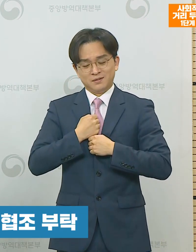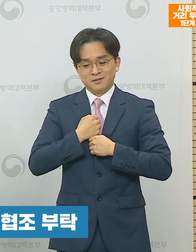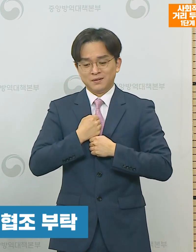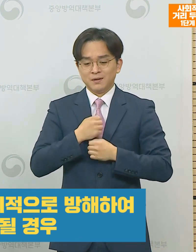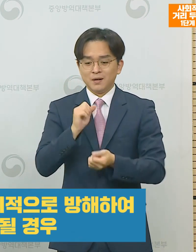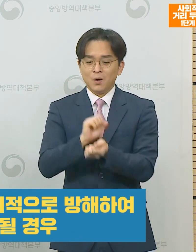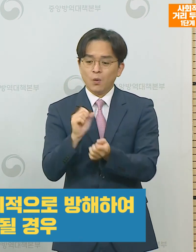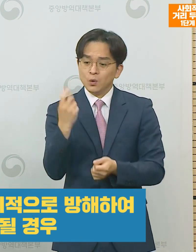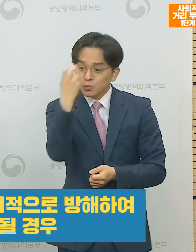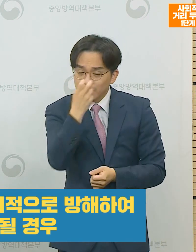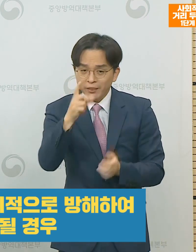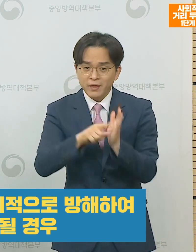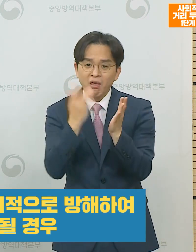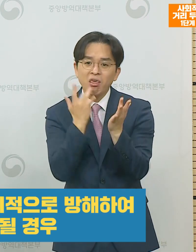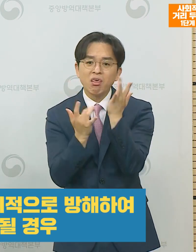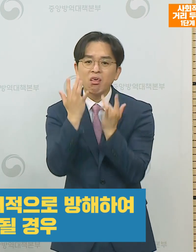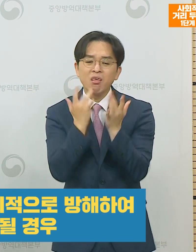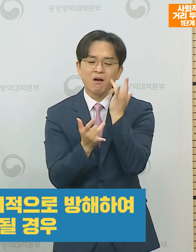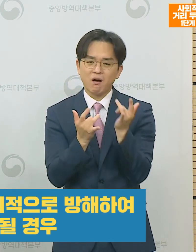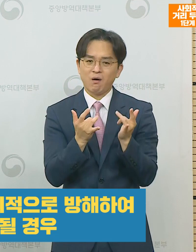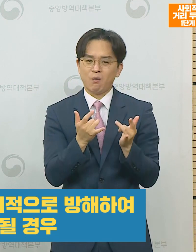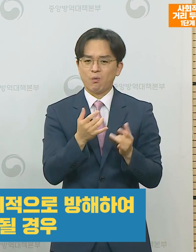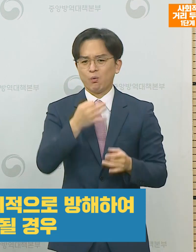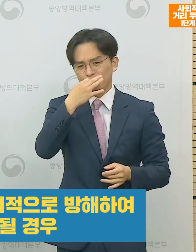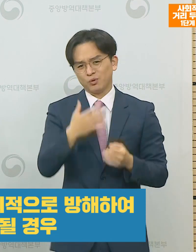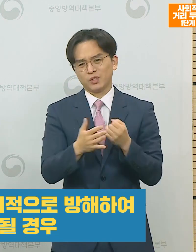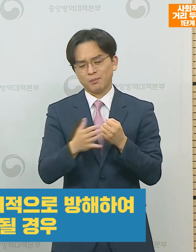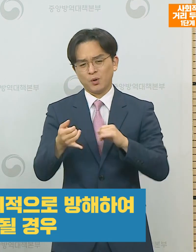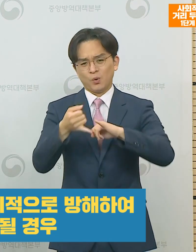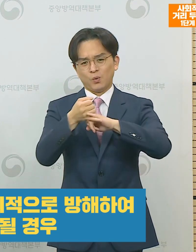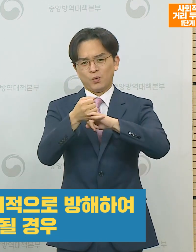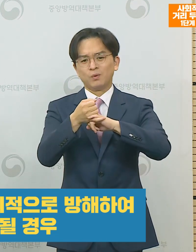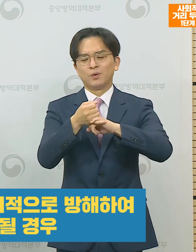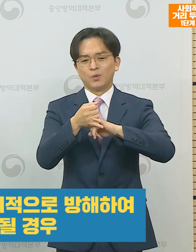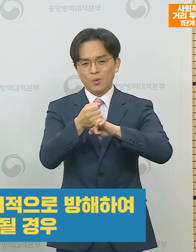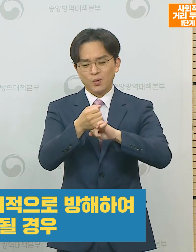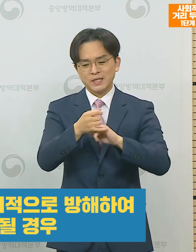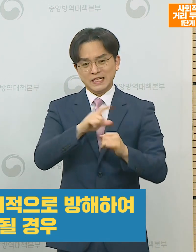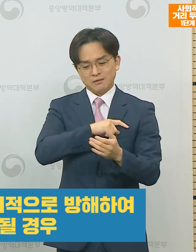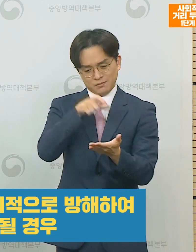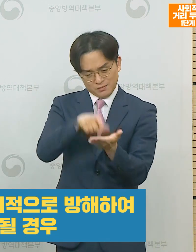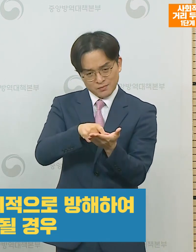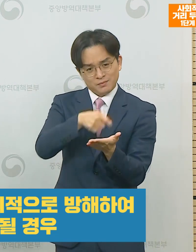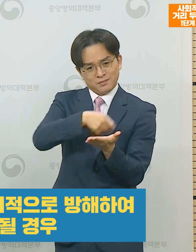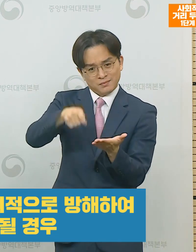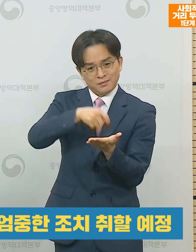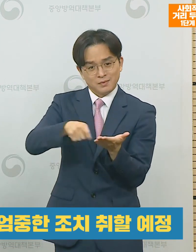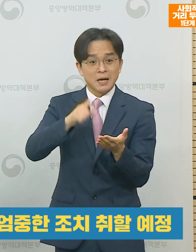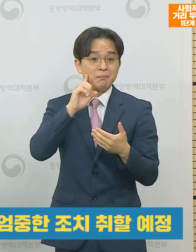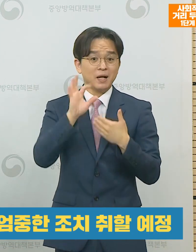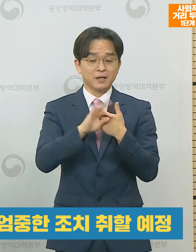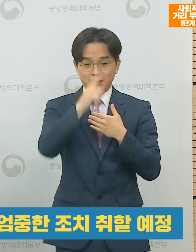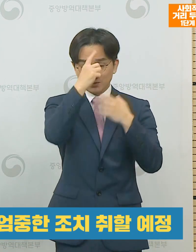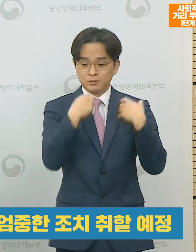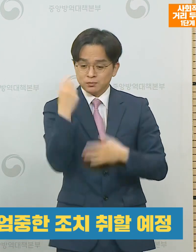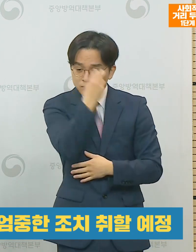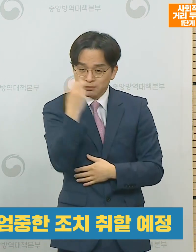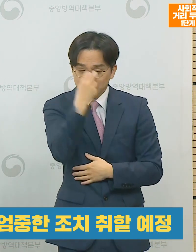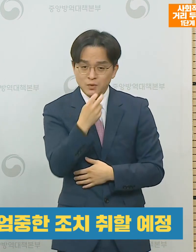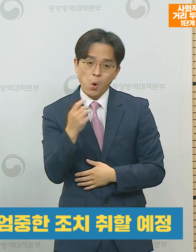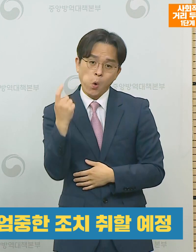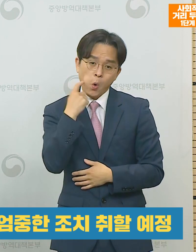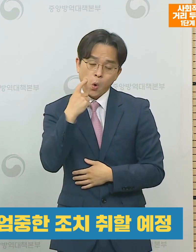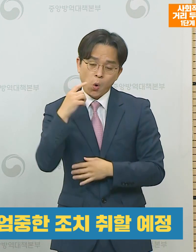당부드립니다. 역학조사에 불응하거나 고의적으로 방해하여 감염이 확산될 경우에는 고발 및